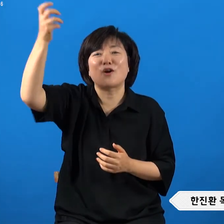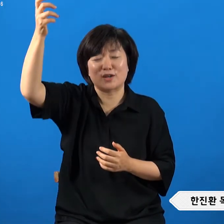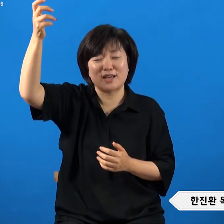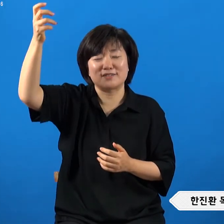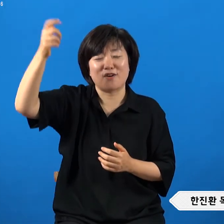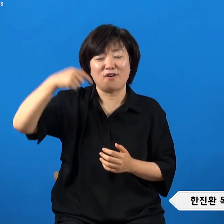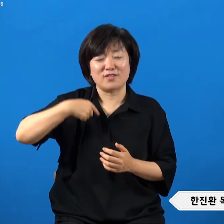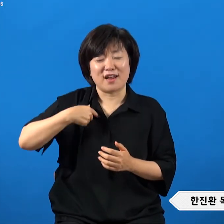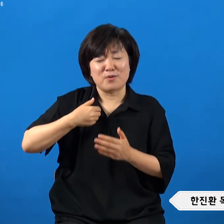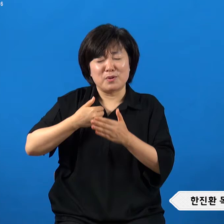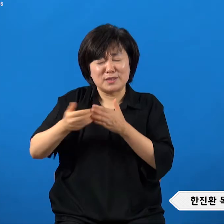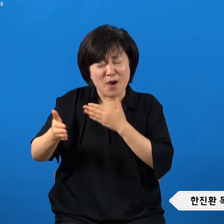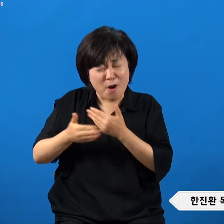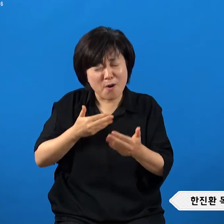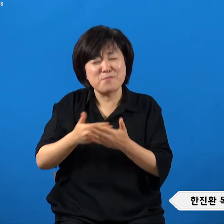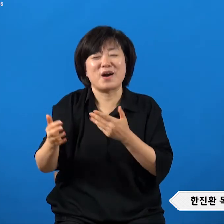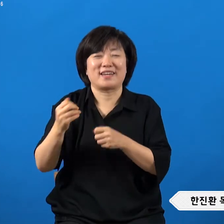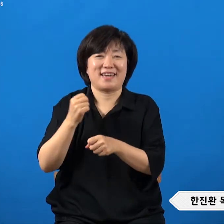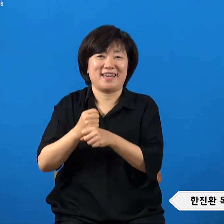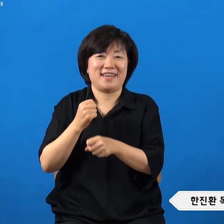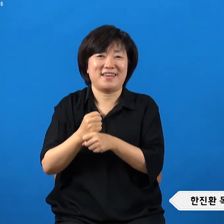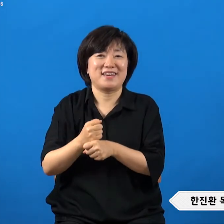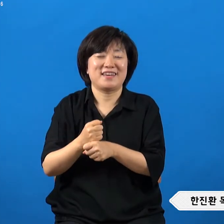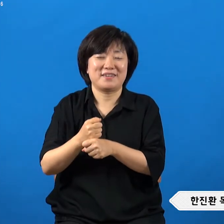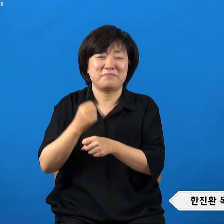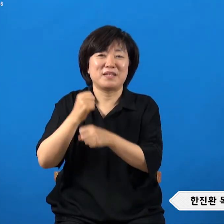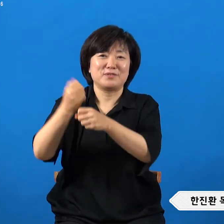성령께서 그렇게 체험하게 하시는 것입니다.